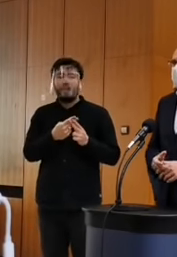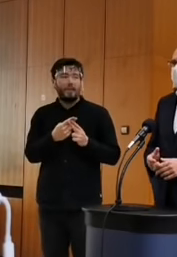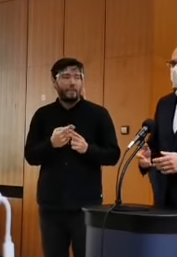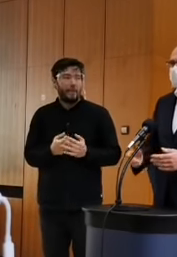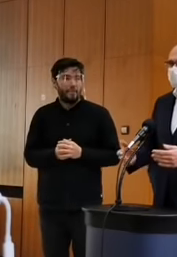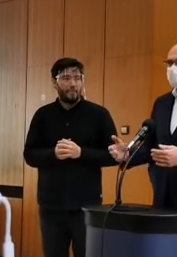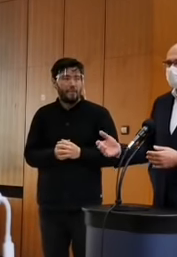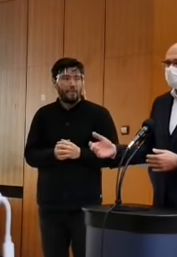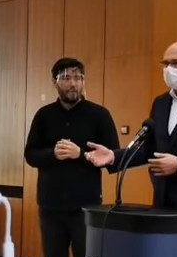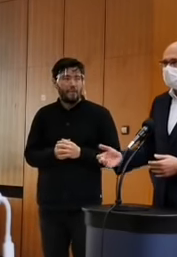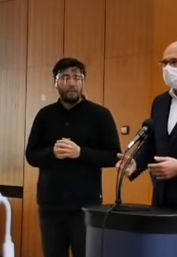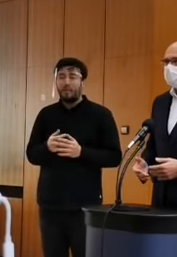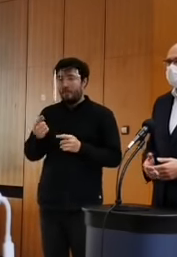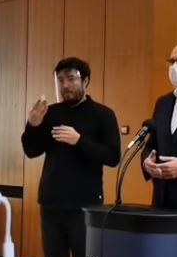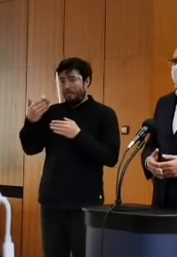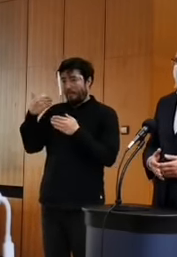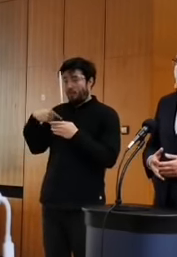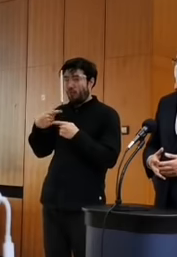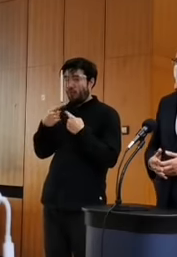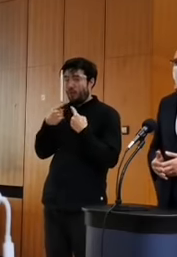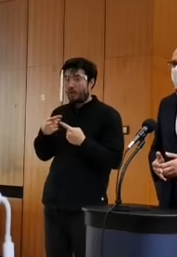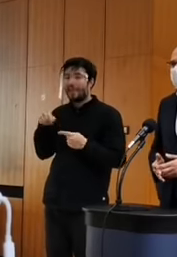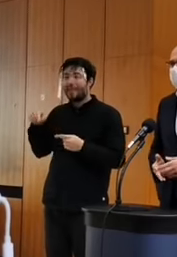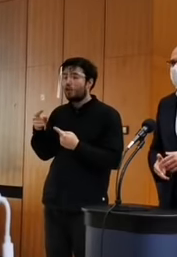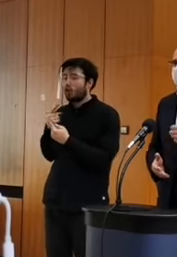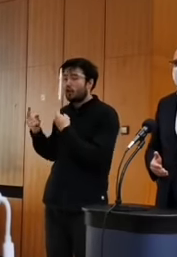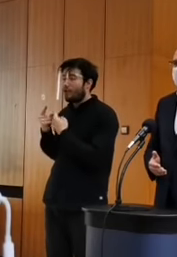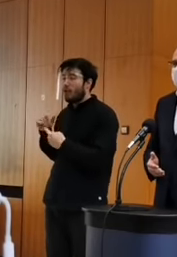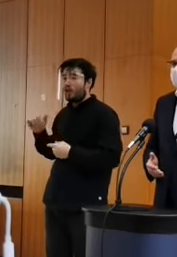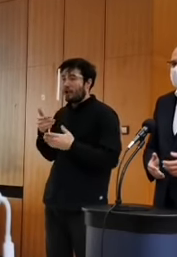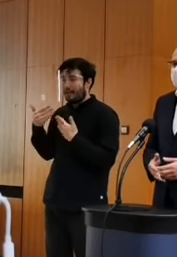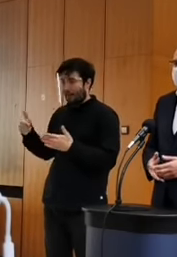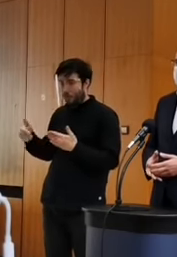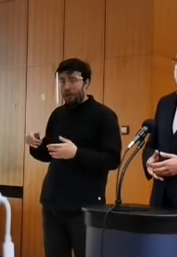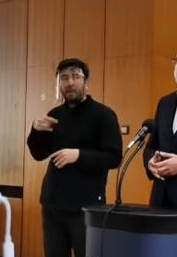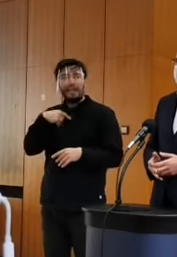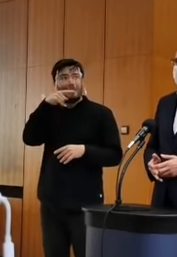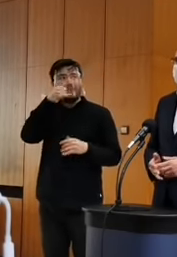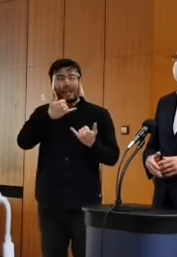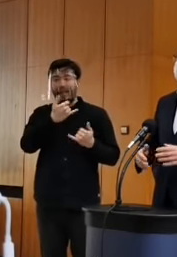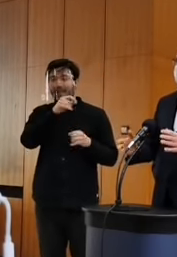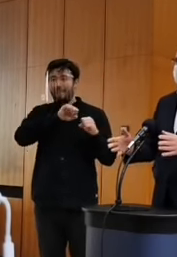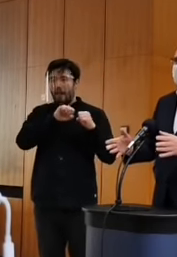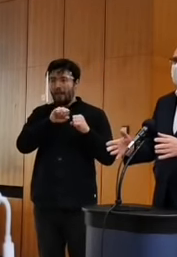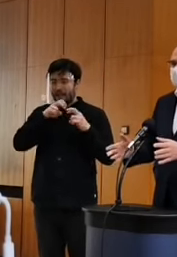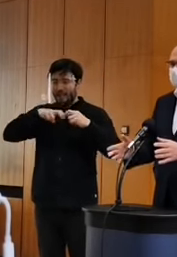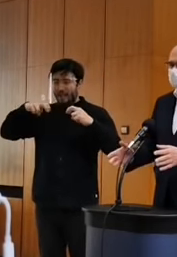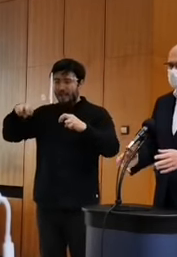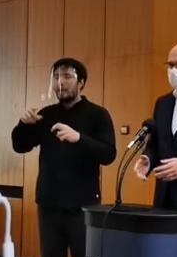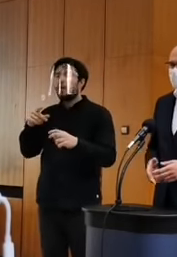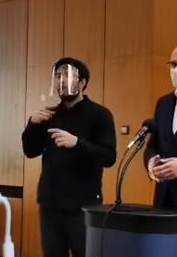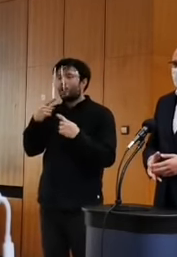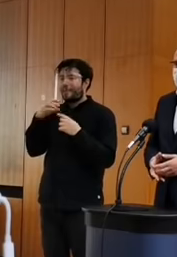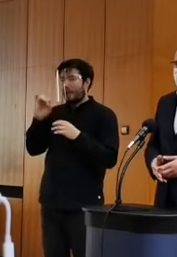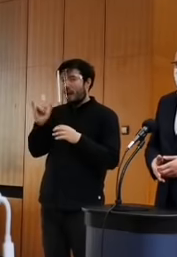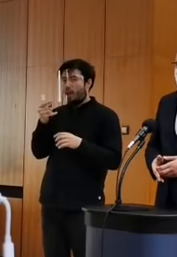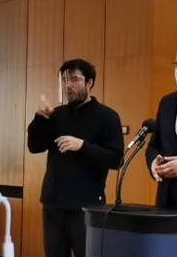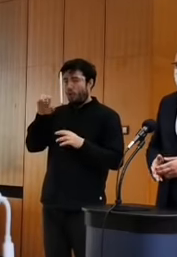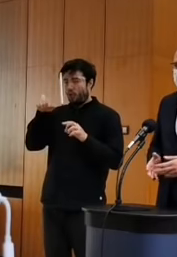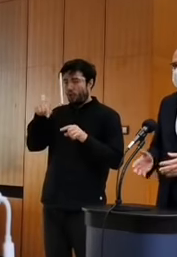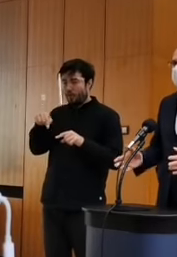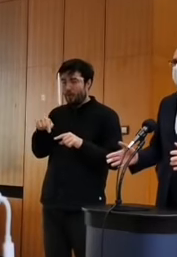reagoval? No, hovorím, pred chvíľkou som vám povedal, že k takémuto rozhovoru ešte nedošlo. My sme teraz mali sedenie na vláde, bavili sme sa aj o tomto,